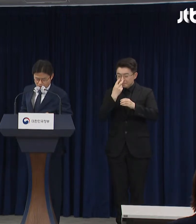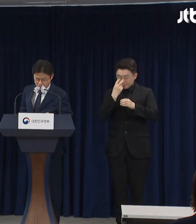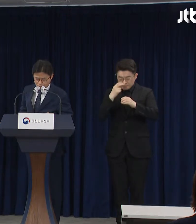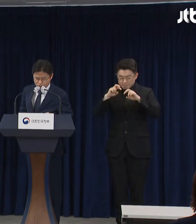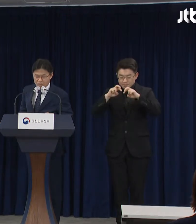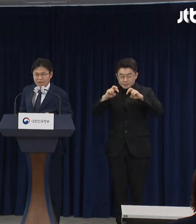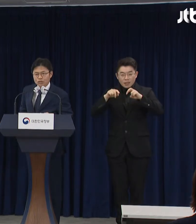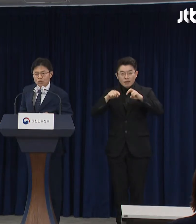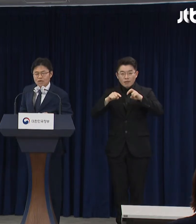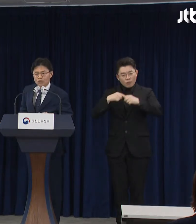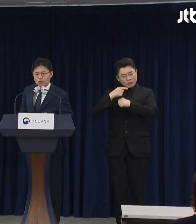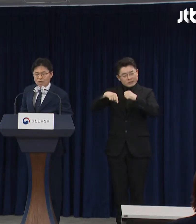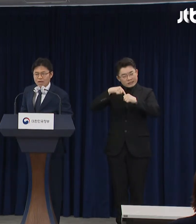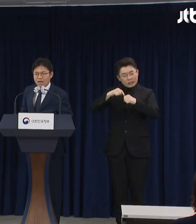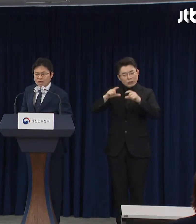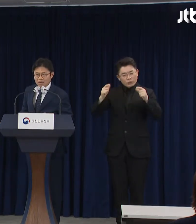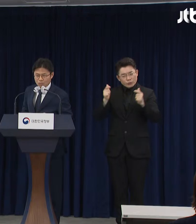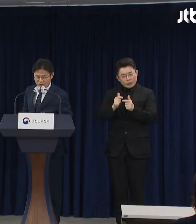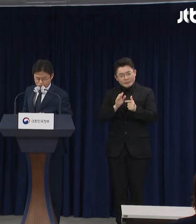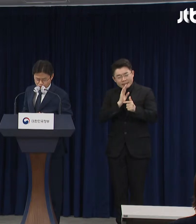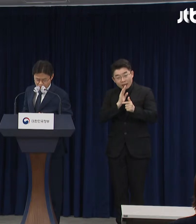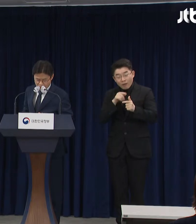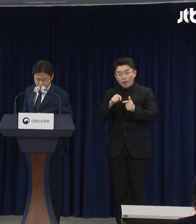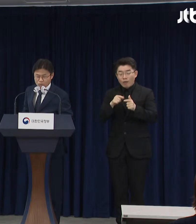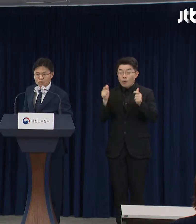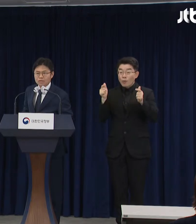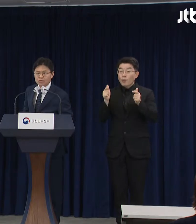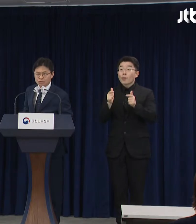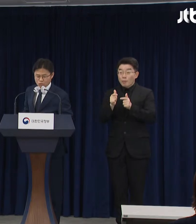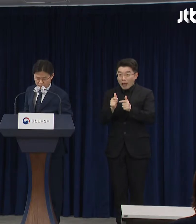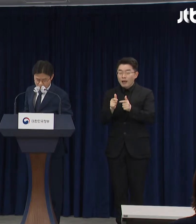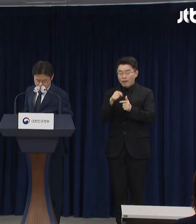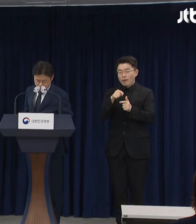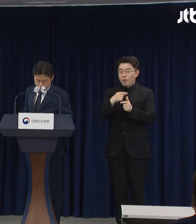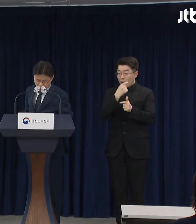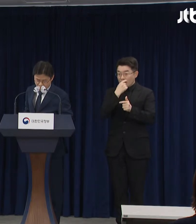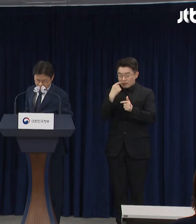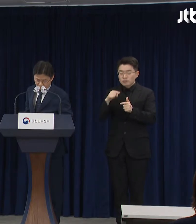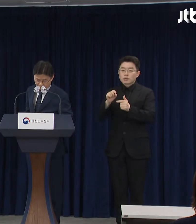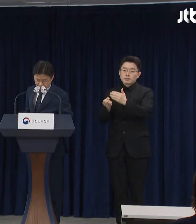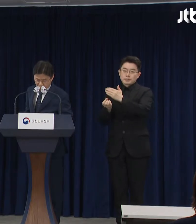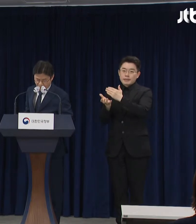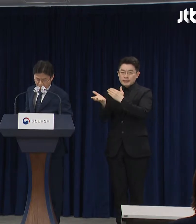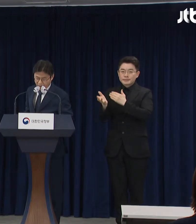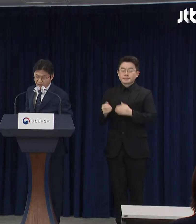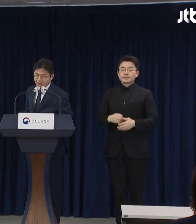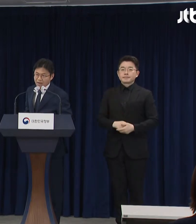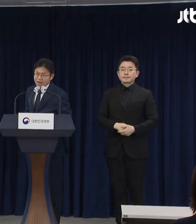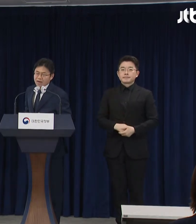해서 기준치에 만족할 경우에 방출할 계획으로 있는 것으로 확인되었습니다.